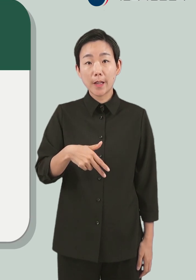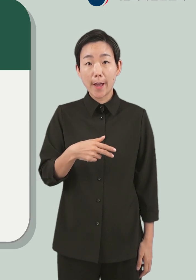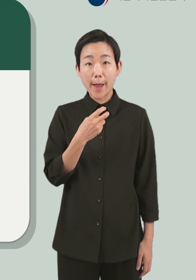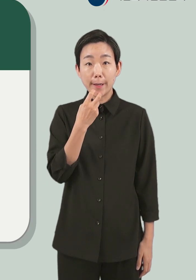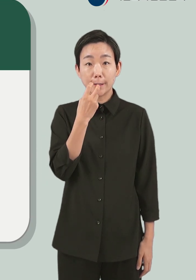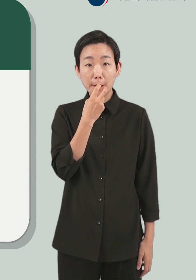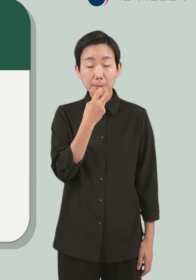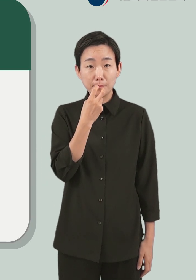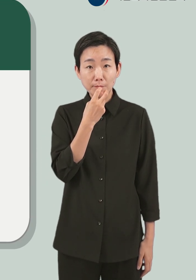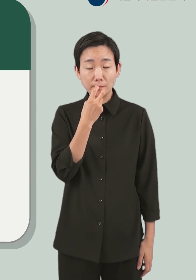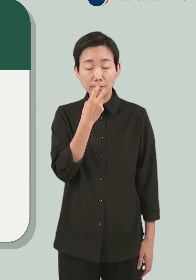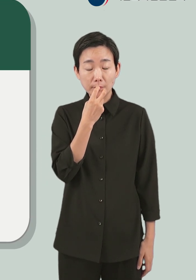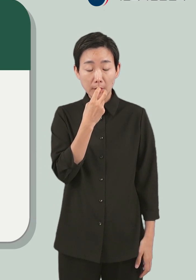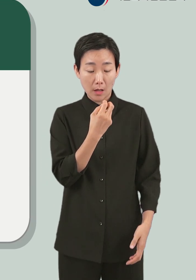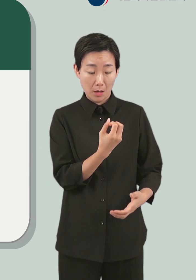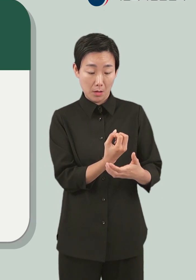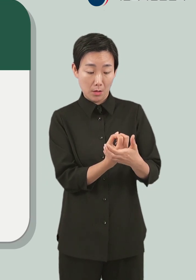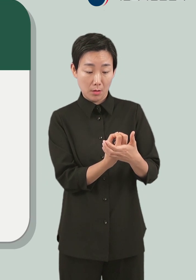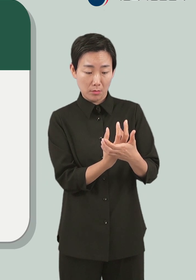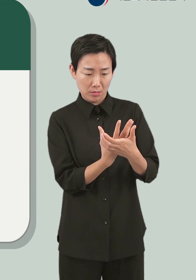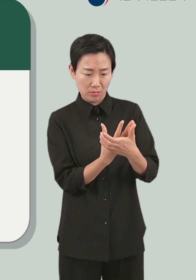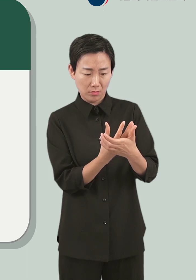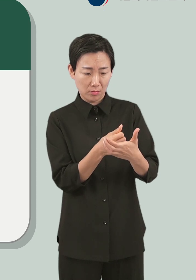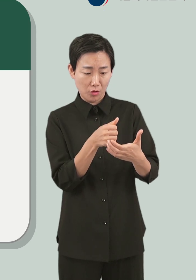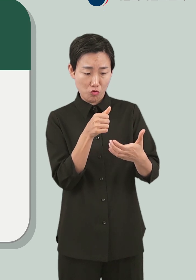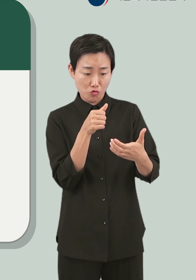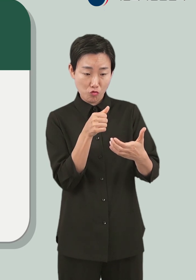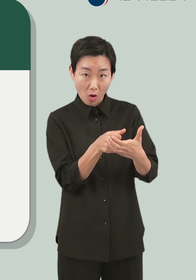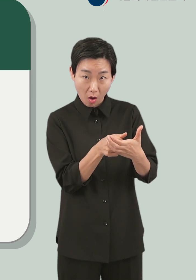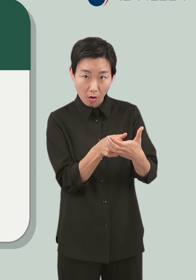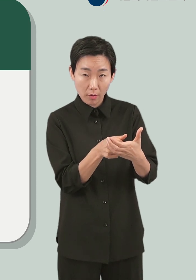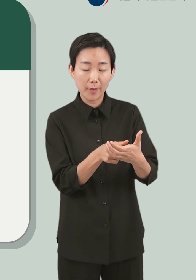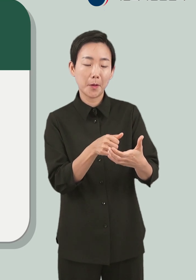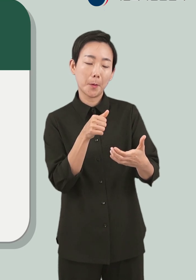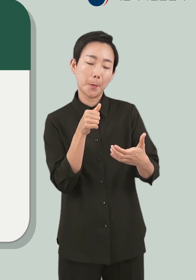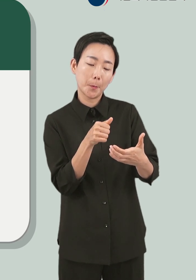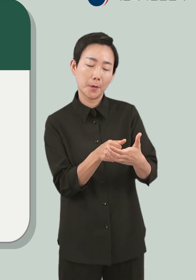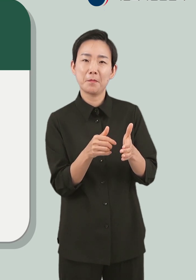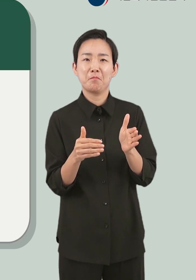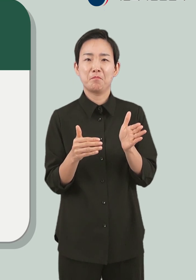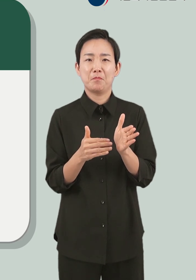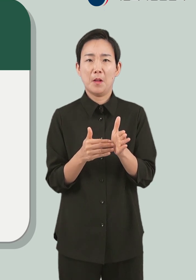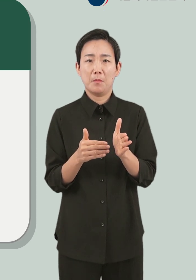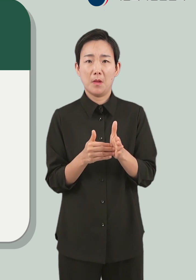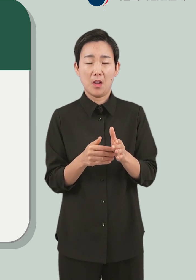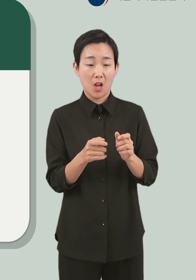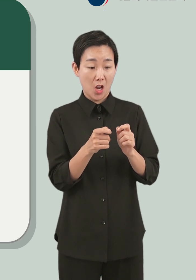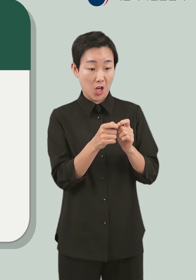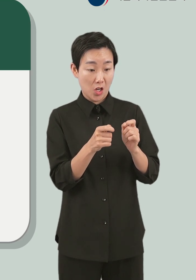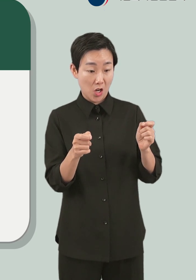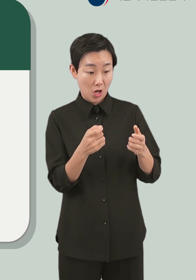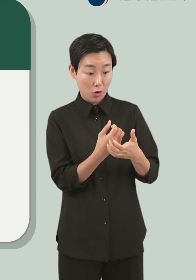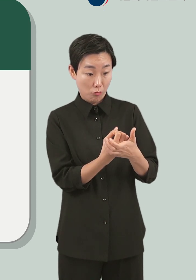뗍니다. 혈당 측정기 버튼을 길게 누르라는 지시가 있으면 버튼을 3초 이상 길게 누릅니다.